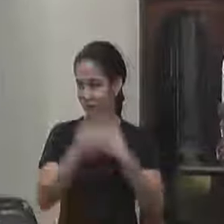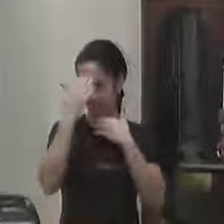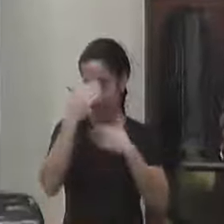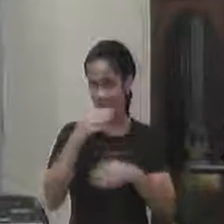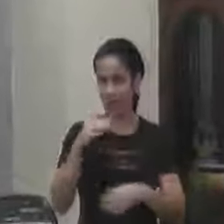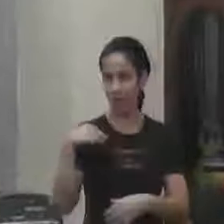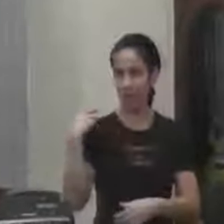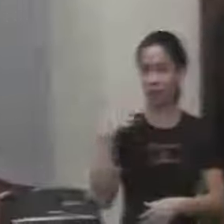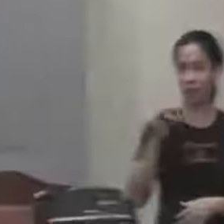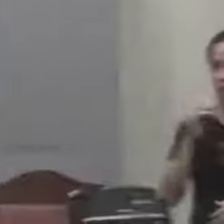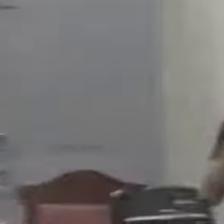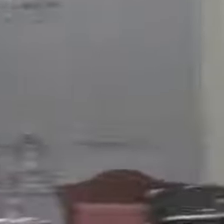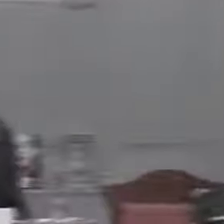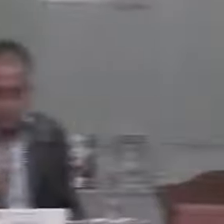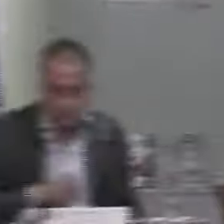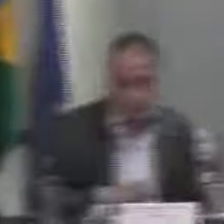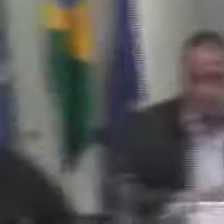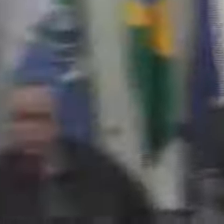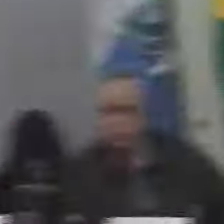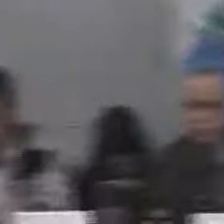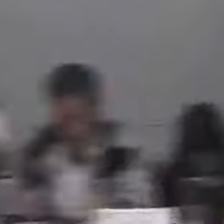vereadora Fabiane Vasconcelos